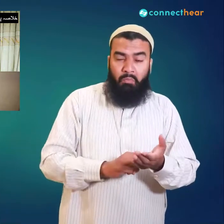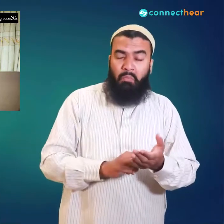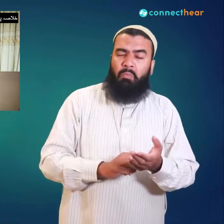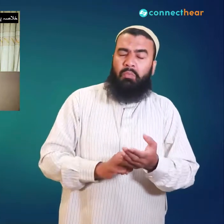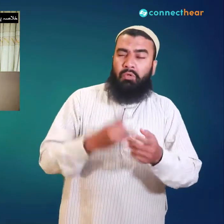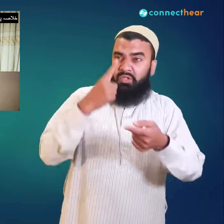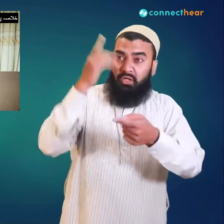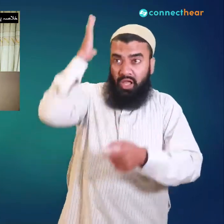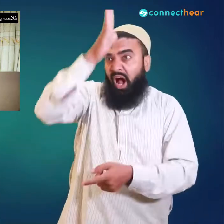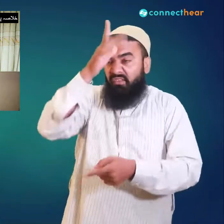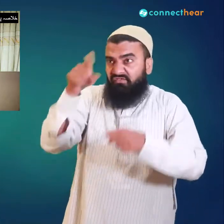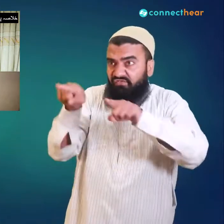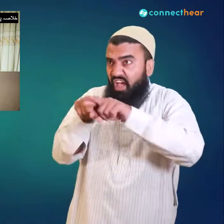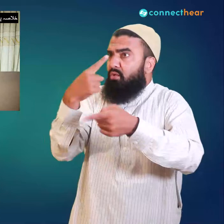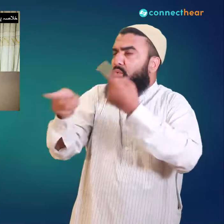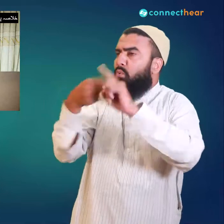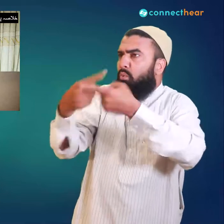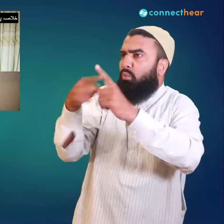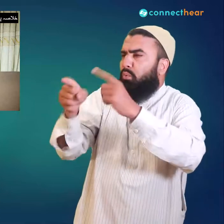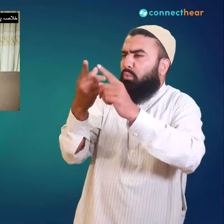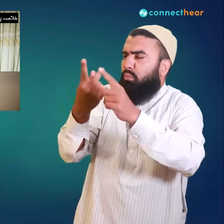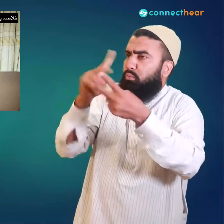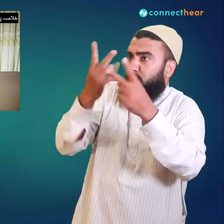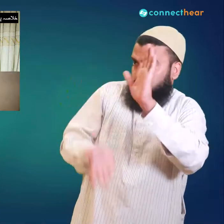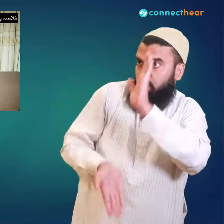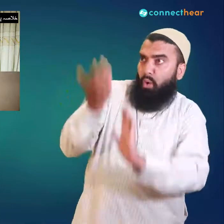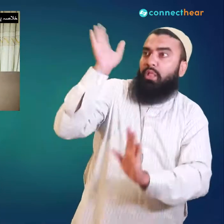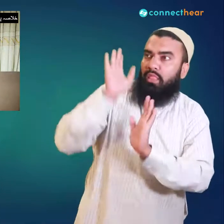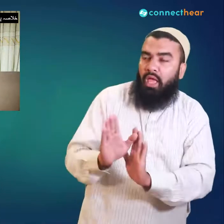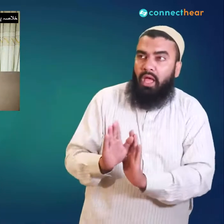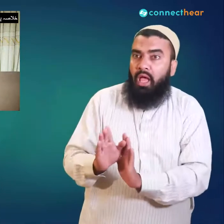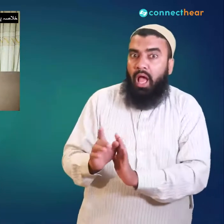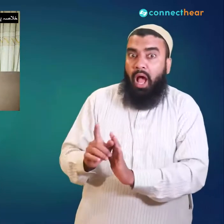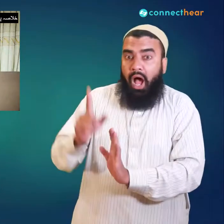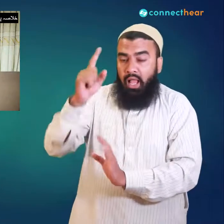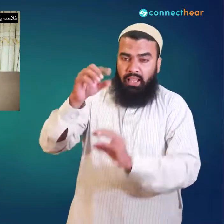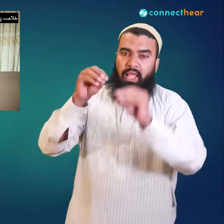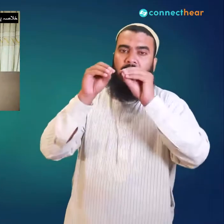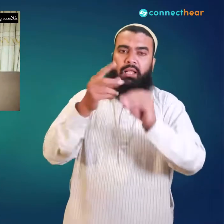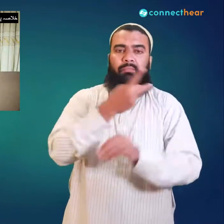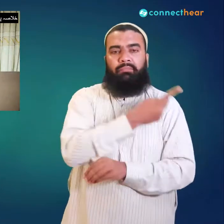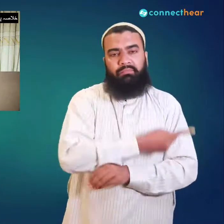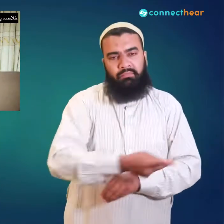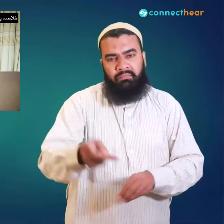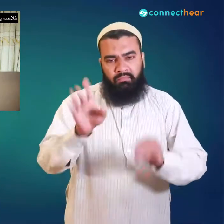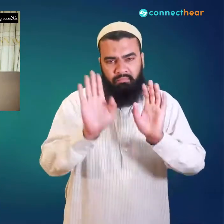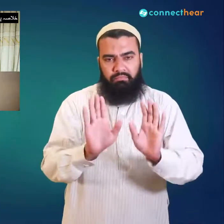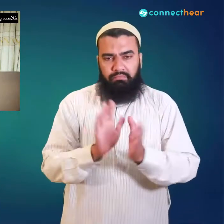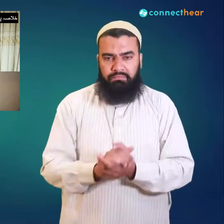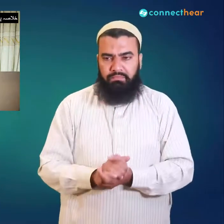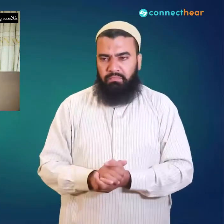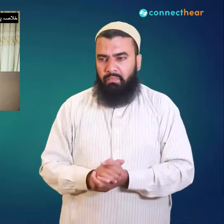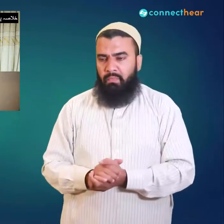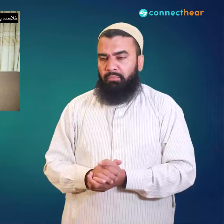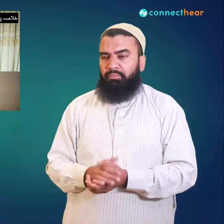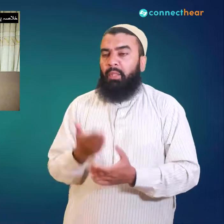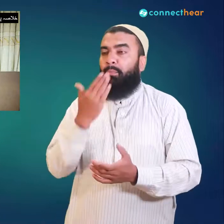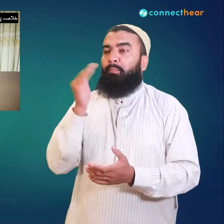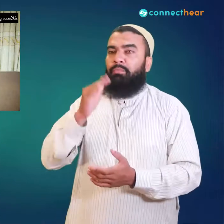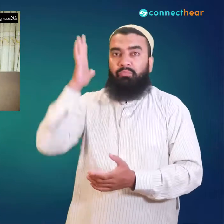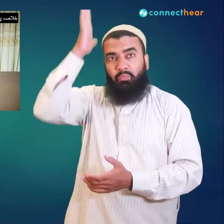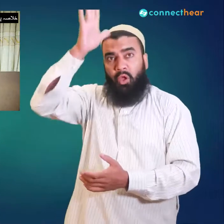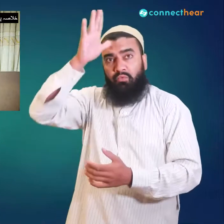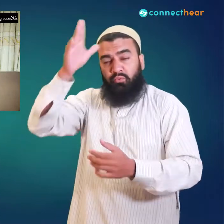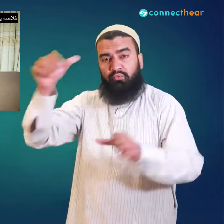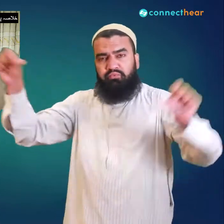بڑی مشکل حالات طاری ہو گئے تھے، لیکن اللہ رب العزت کی مدد و نصرت اور اللہ نے انہیں ثابت قدم کر دیا تو